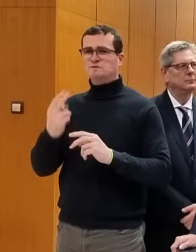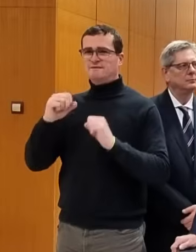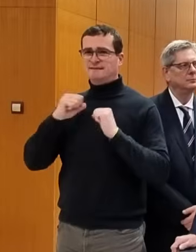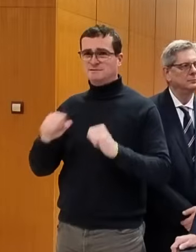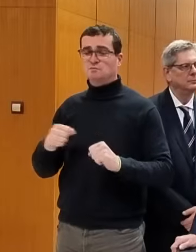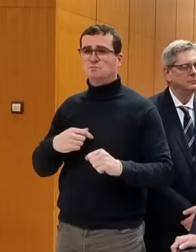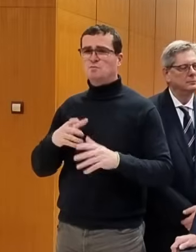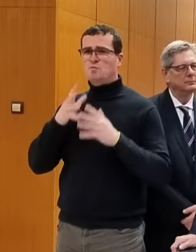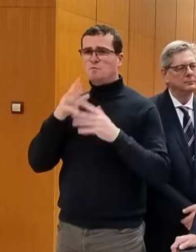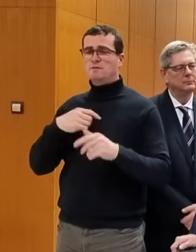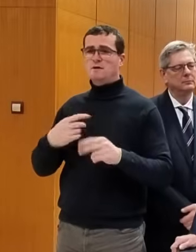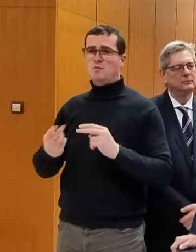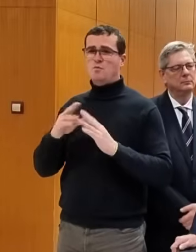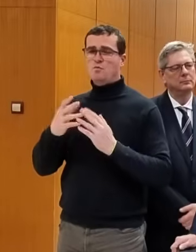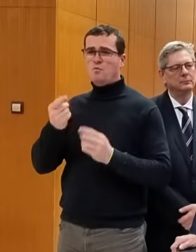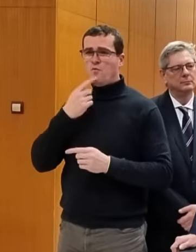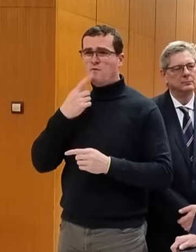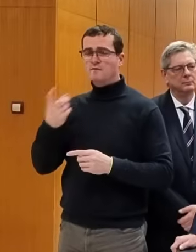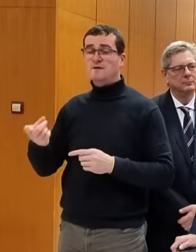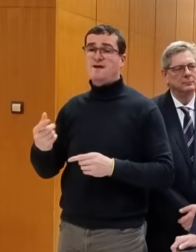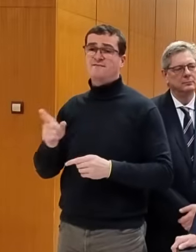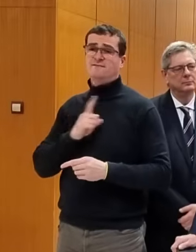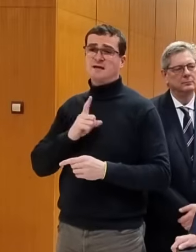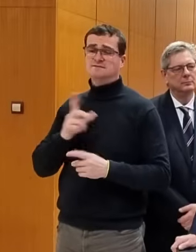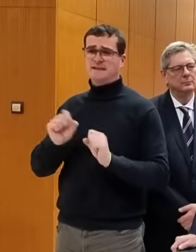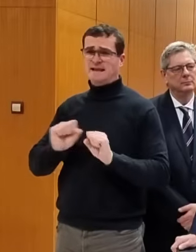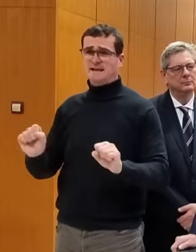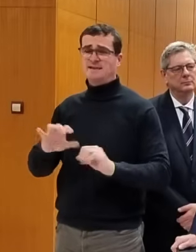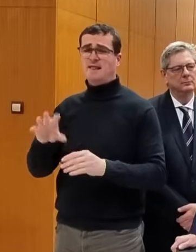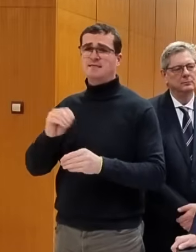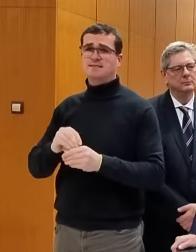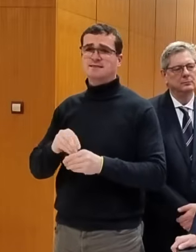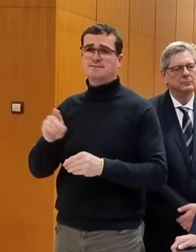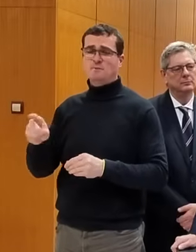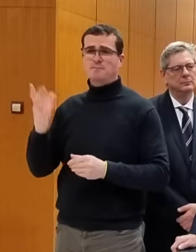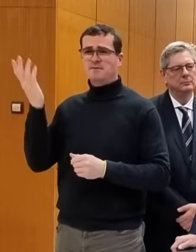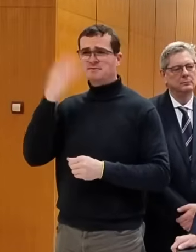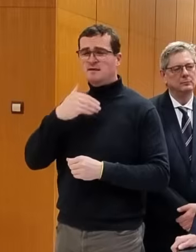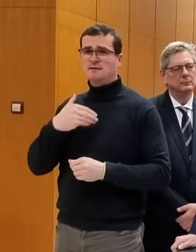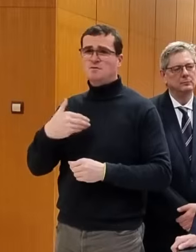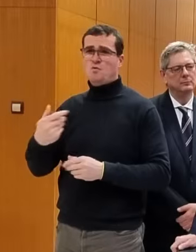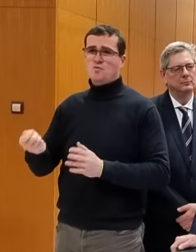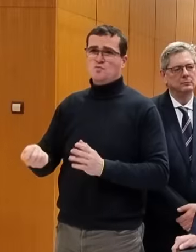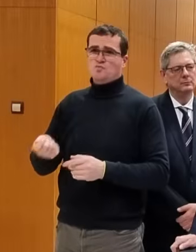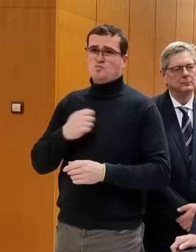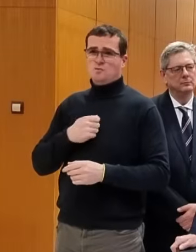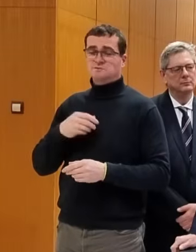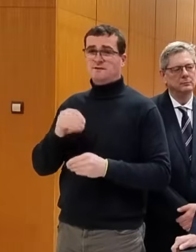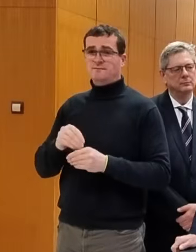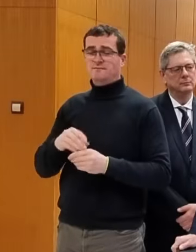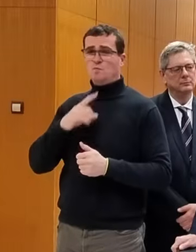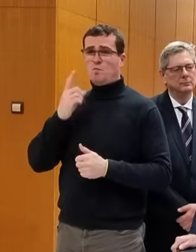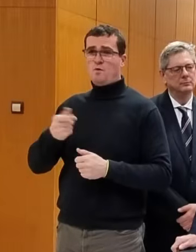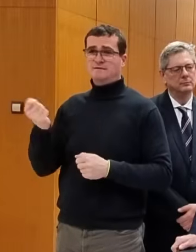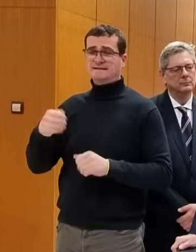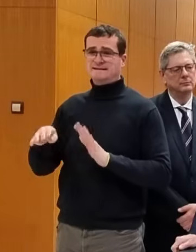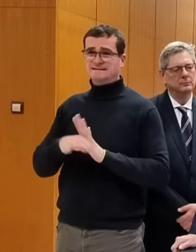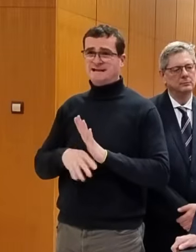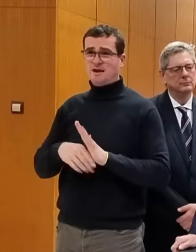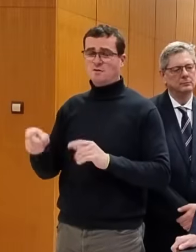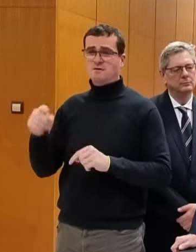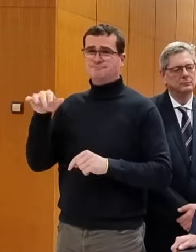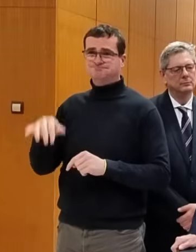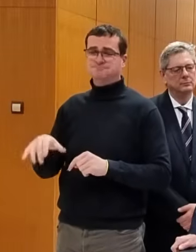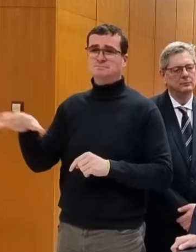priamo odporoval našej ústave, ktorá hovorila, že vlastníctvo nie je chránené len v prípade, že bolo nelegálne nadobudnuté. Čiže to, čo má byť úlohou trestného zákonárstva,